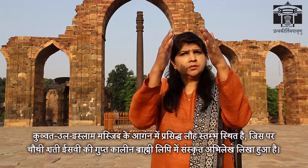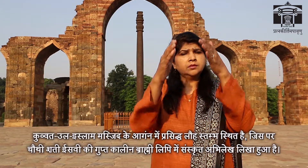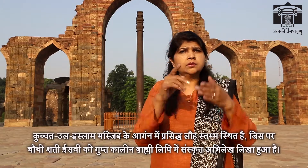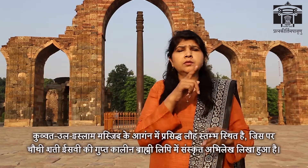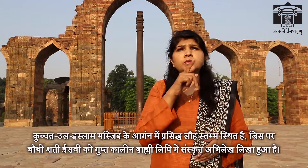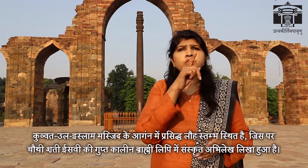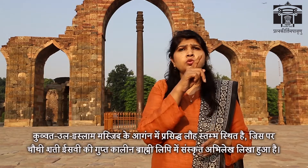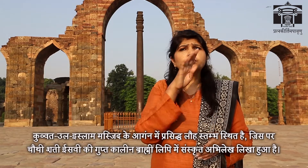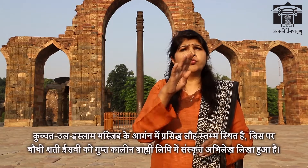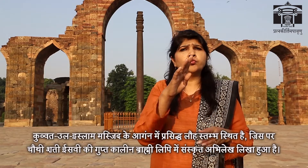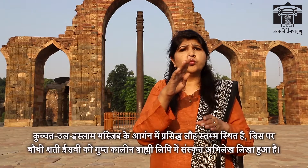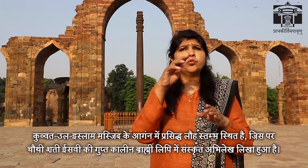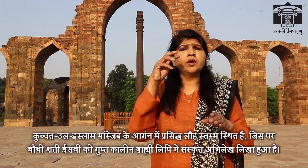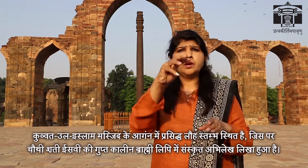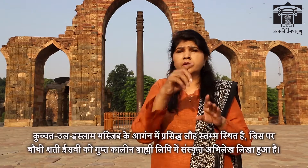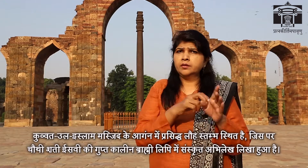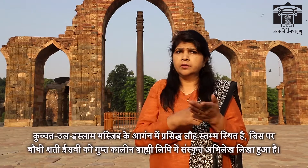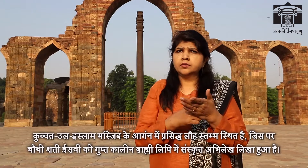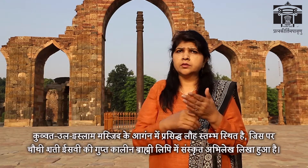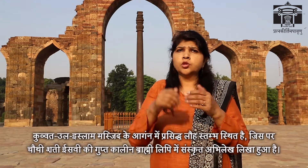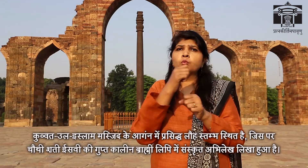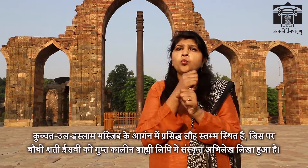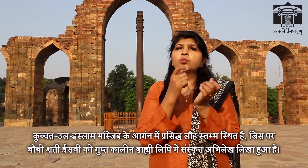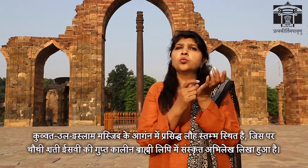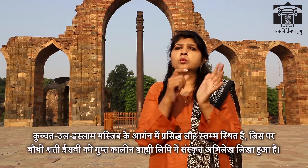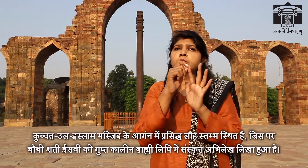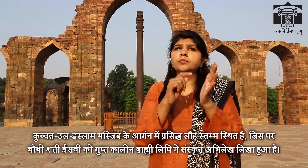शती ईस्वी की गुप्तकालीन ब्राह्मी लिपि में